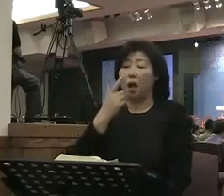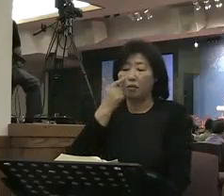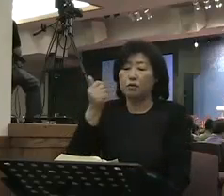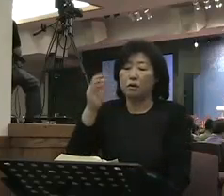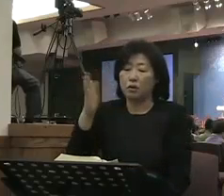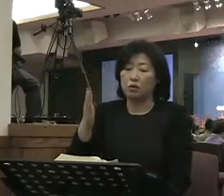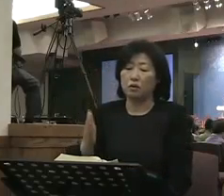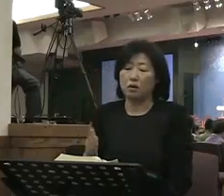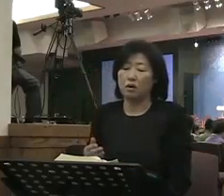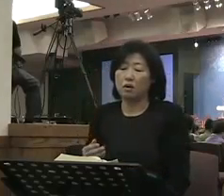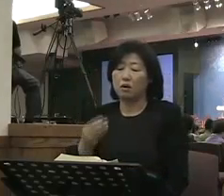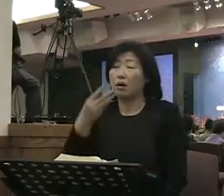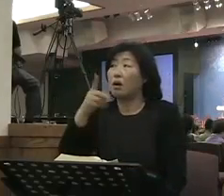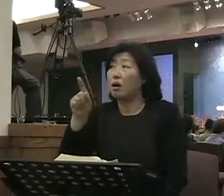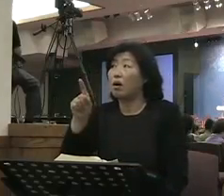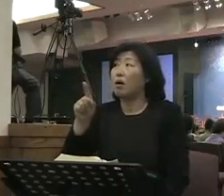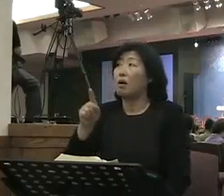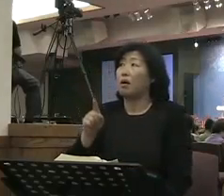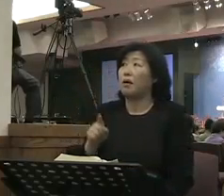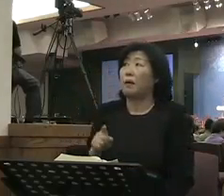되겠노라.